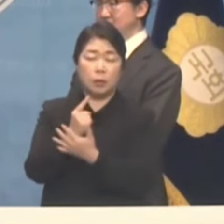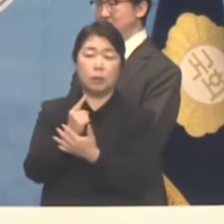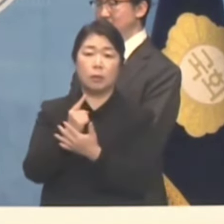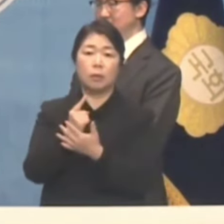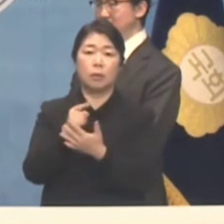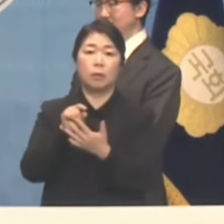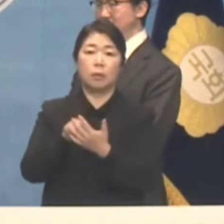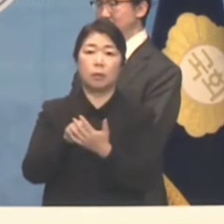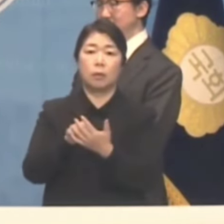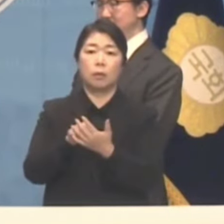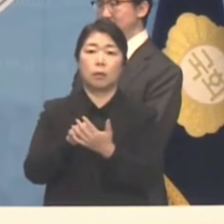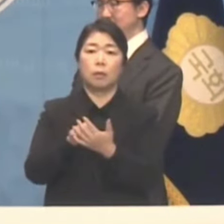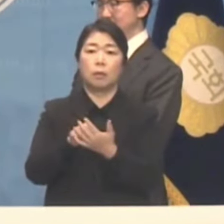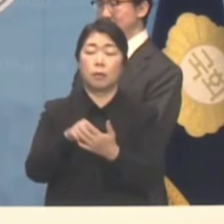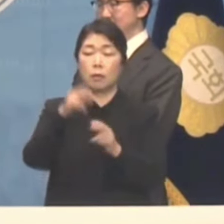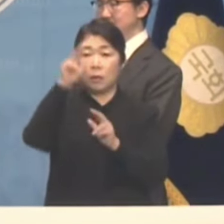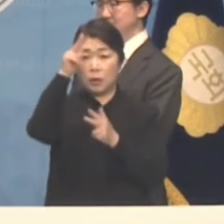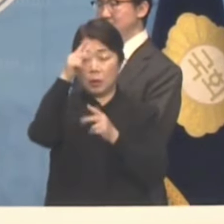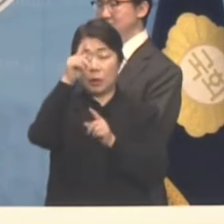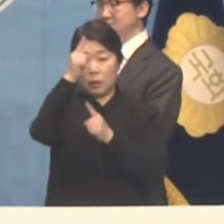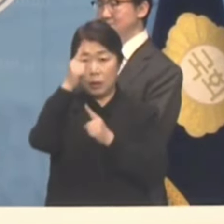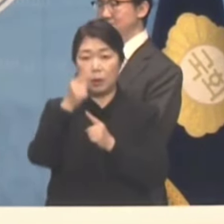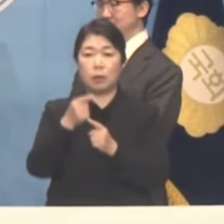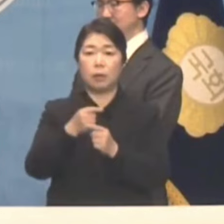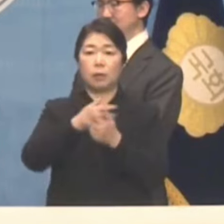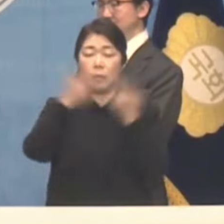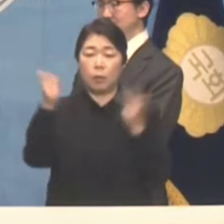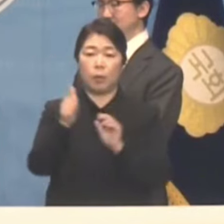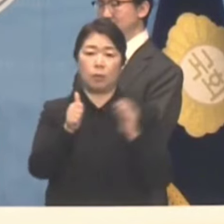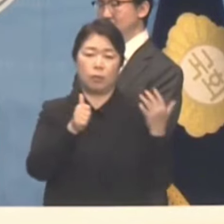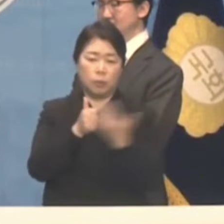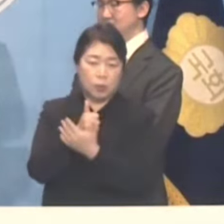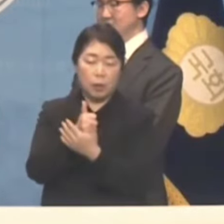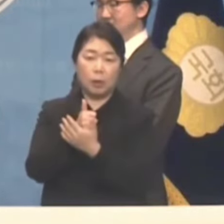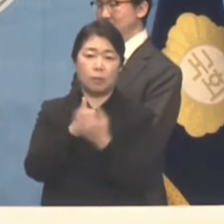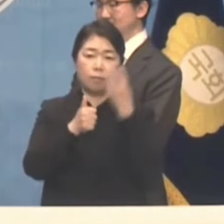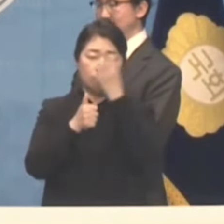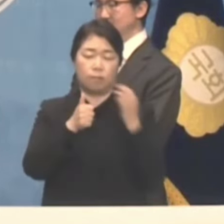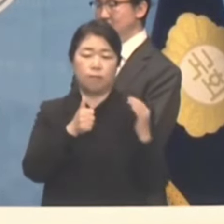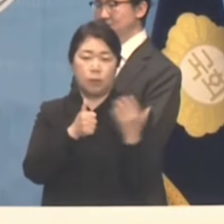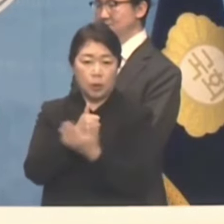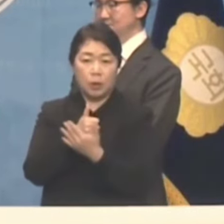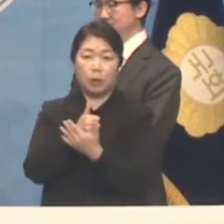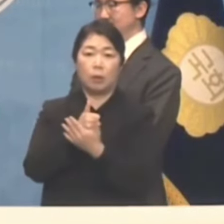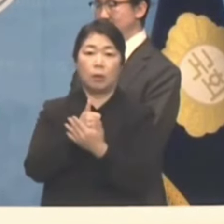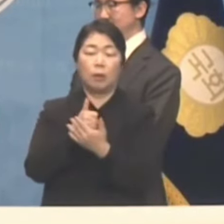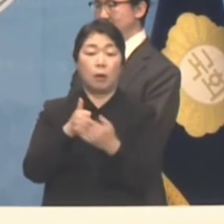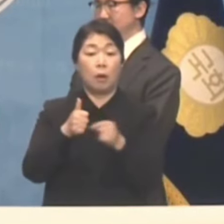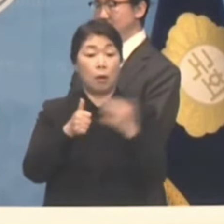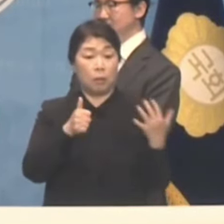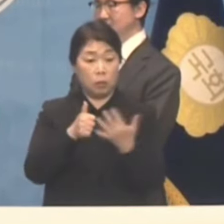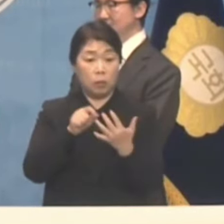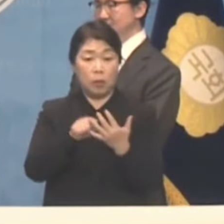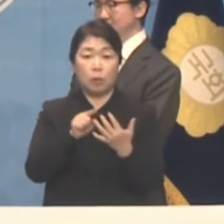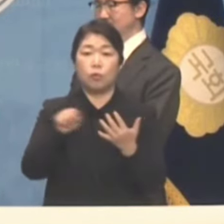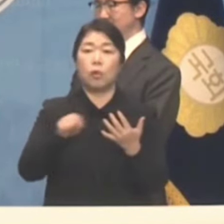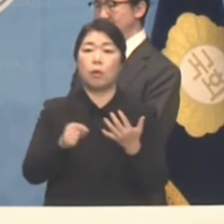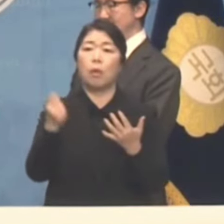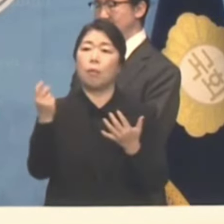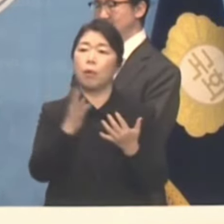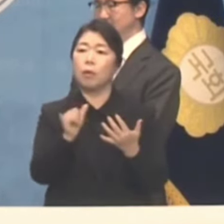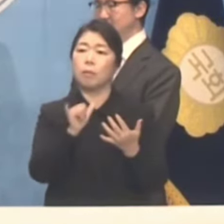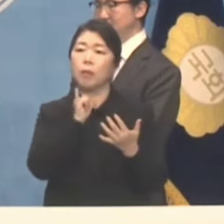스스로 목숨을는 끊는 사태까지 벌어지게 이르렀습니다 지금도